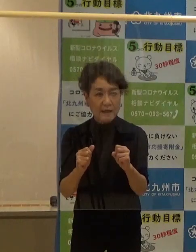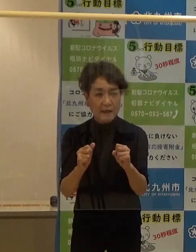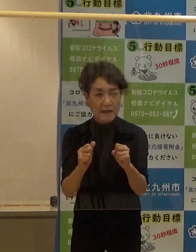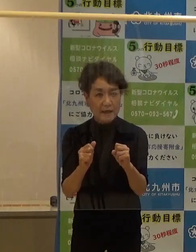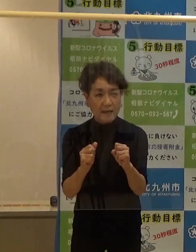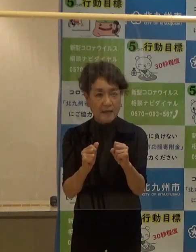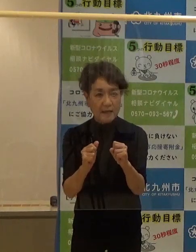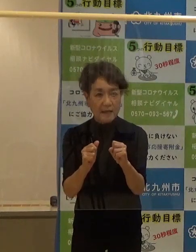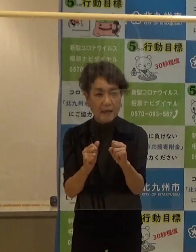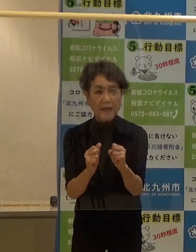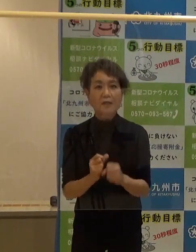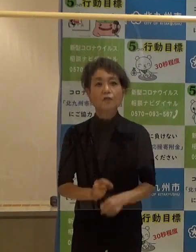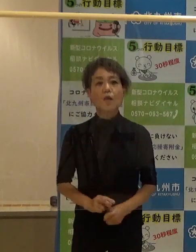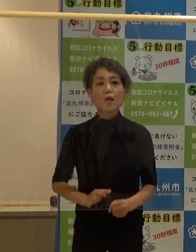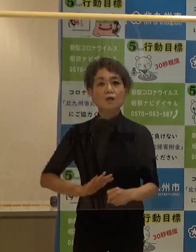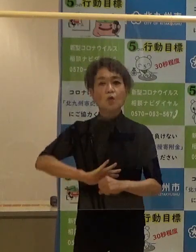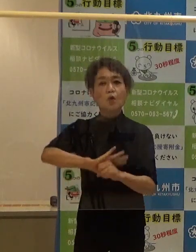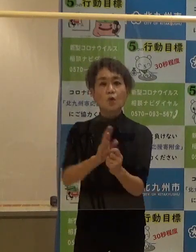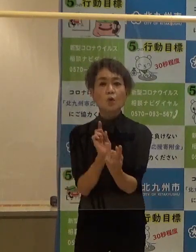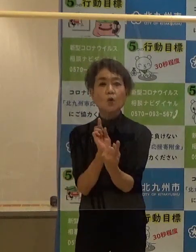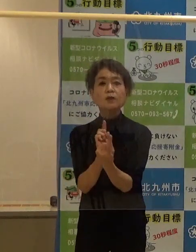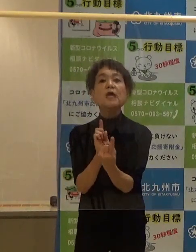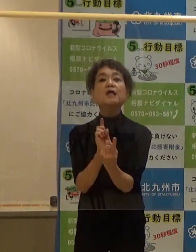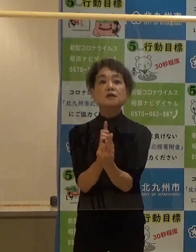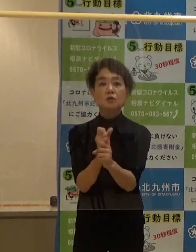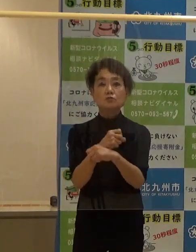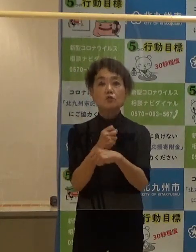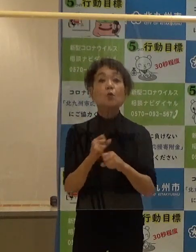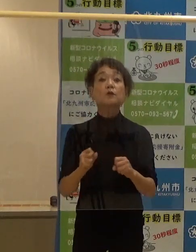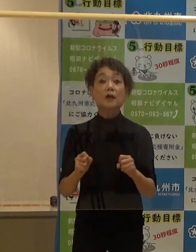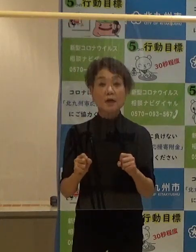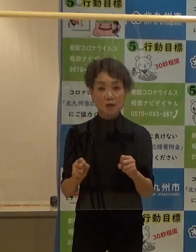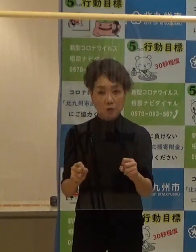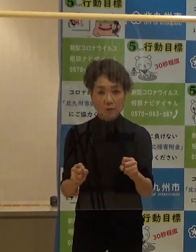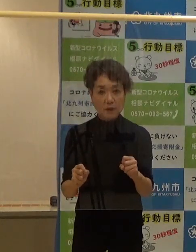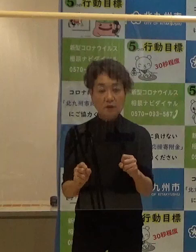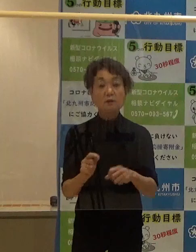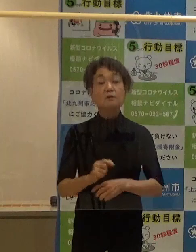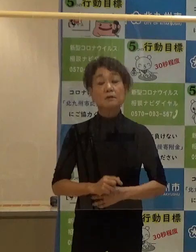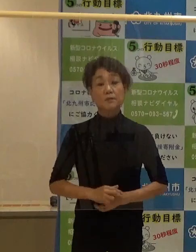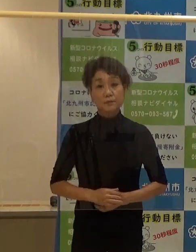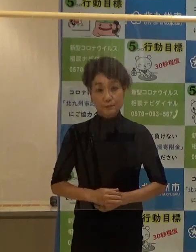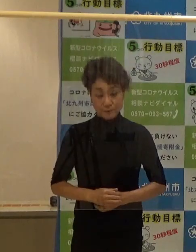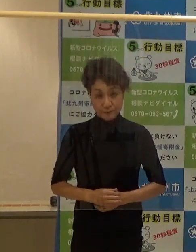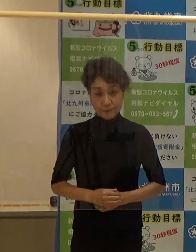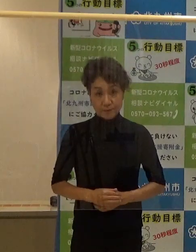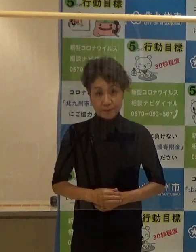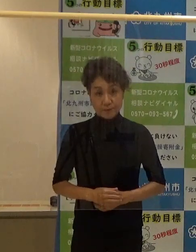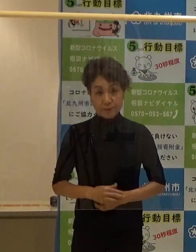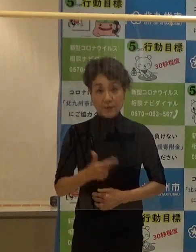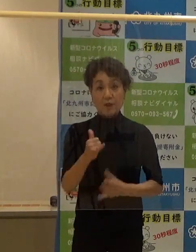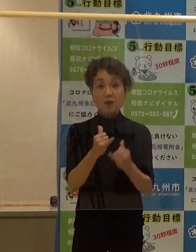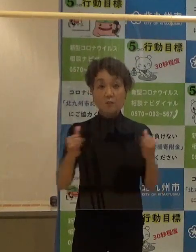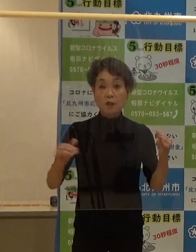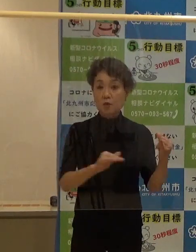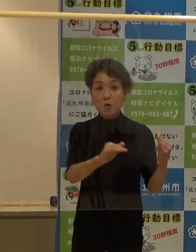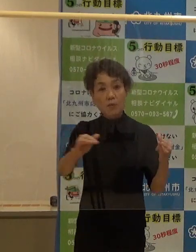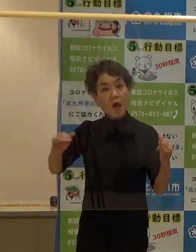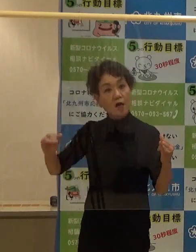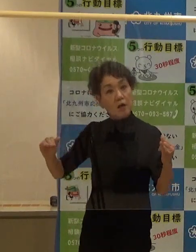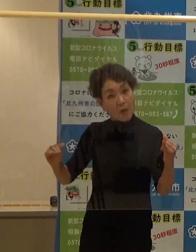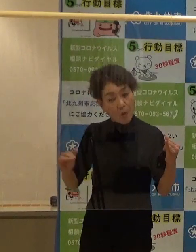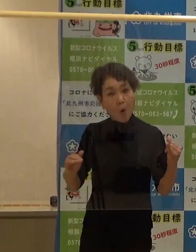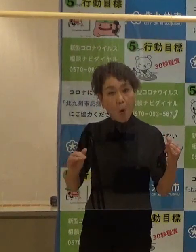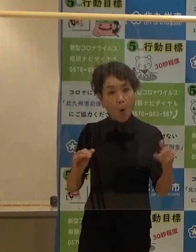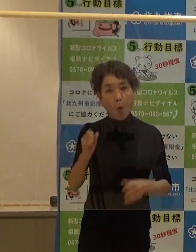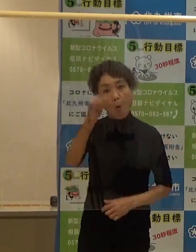を工夫をして受け入れておりますので、その点については来られる市民の方々もコロナ対策